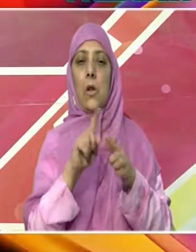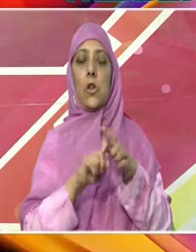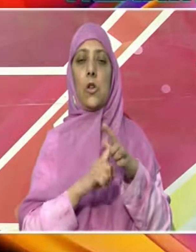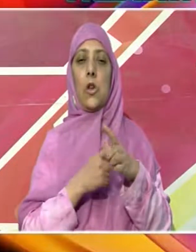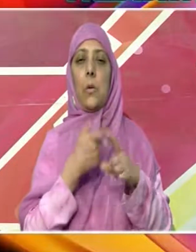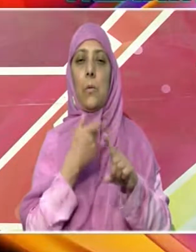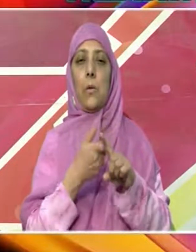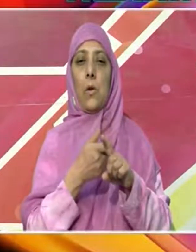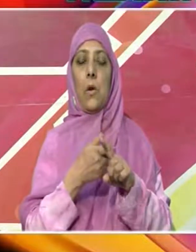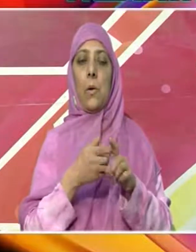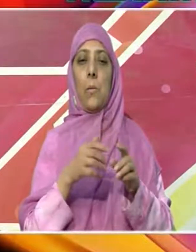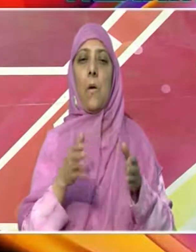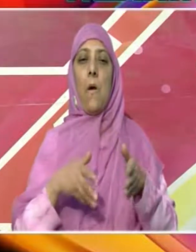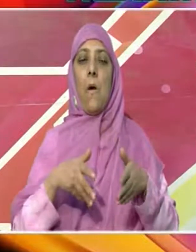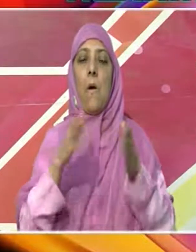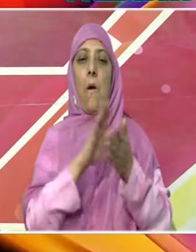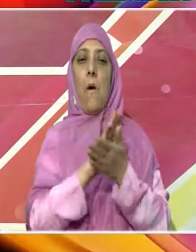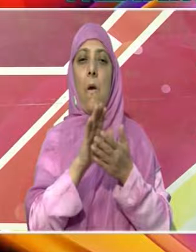इशारा